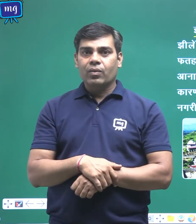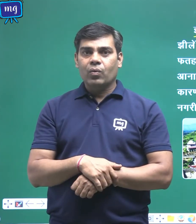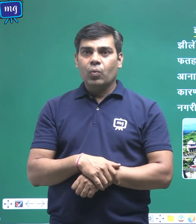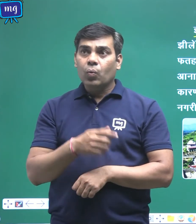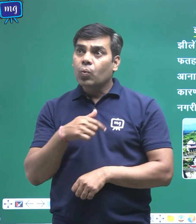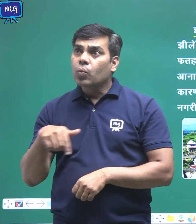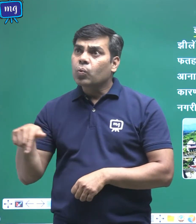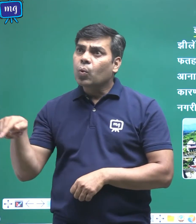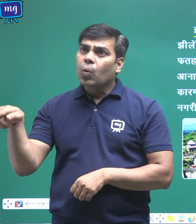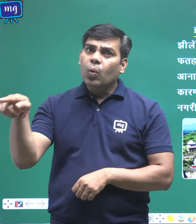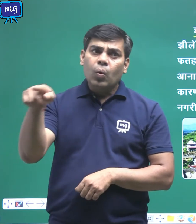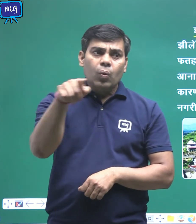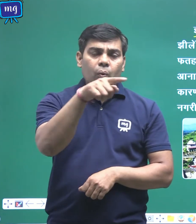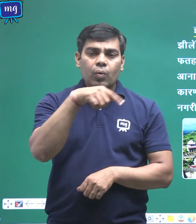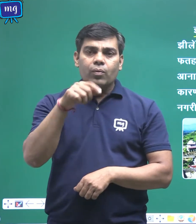चारों ओर